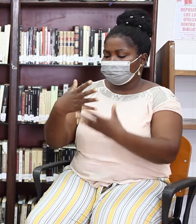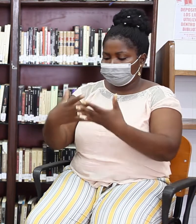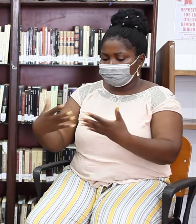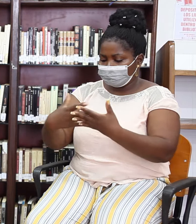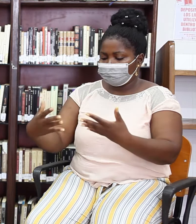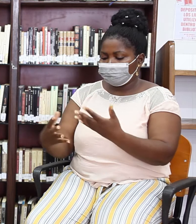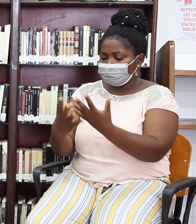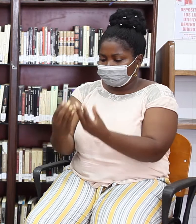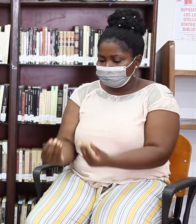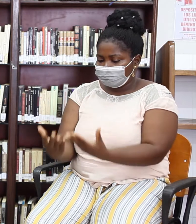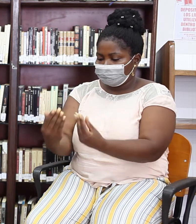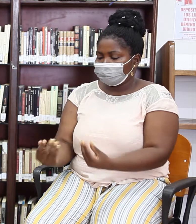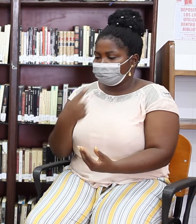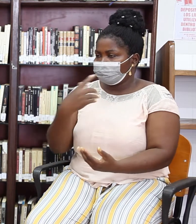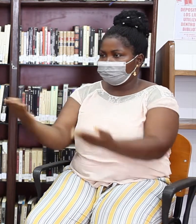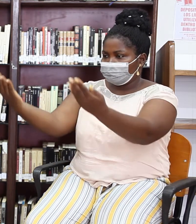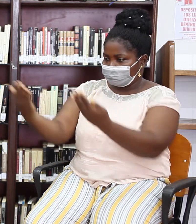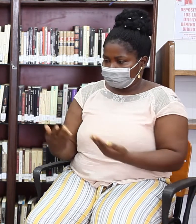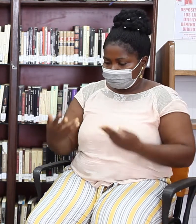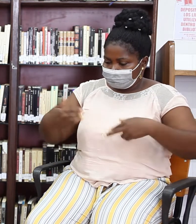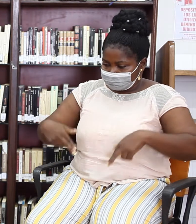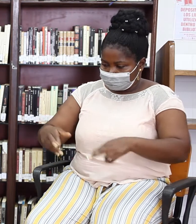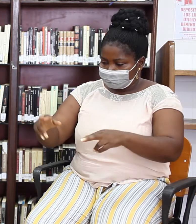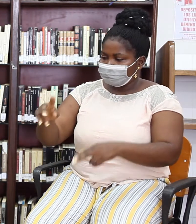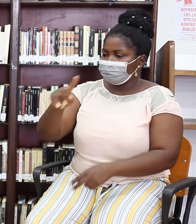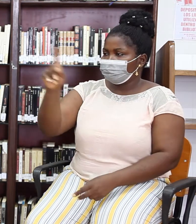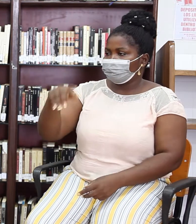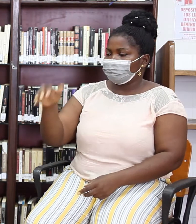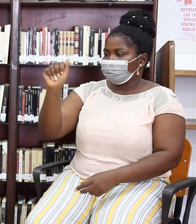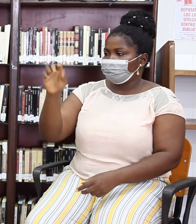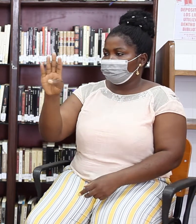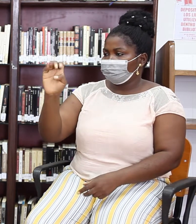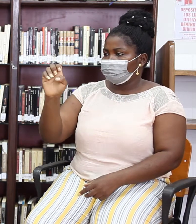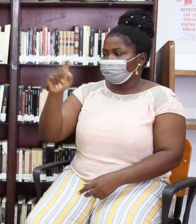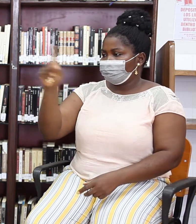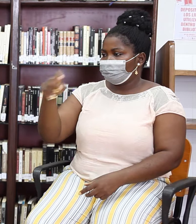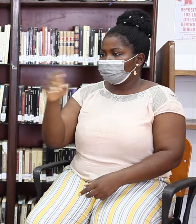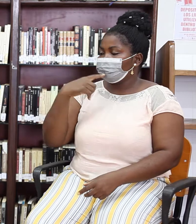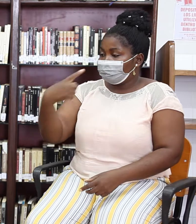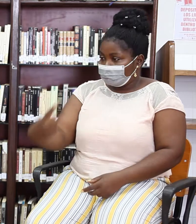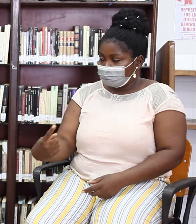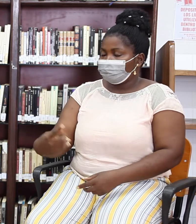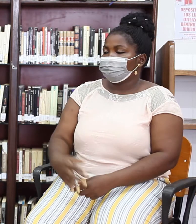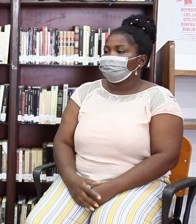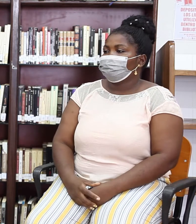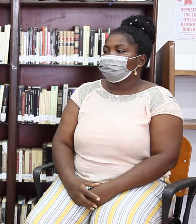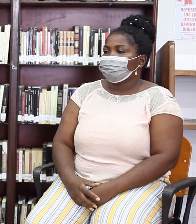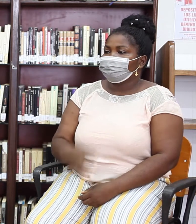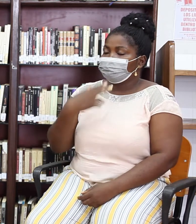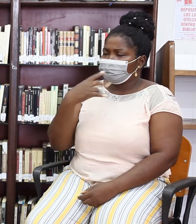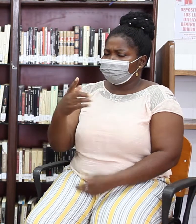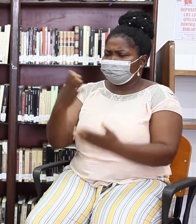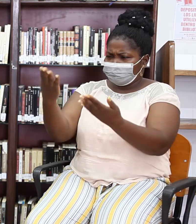engastado con diamantes traídos por el río Zambeze. Eso era lo que decía, aunque